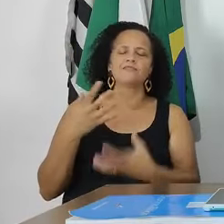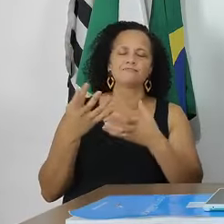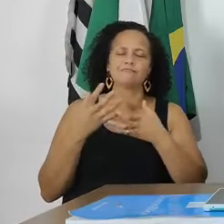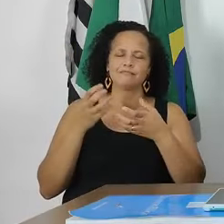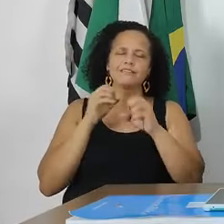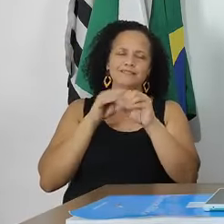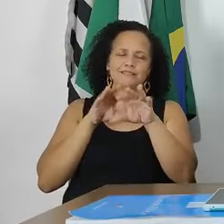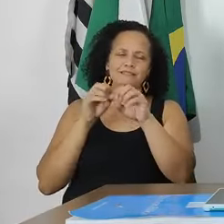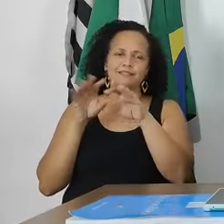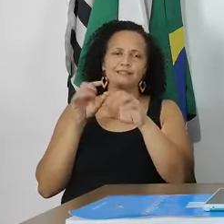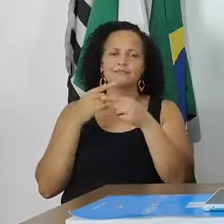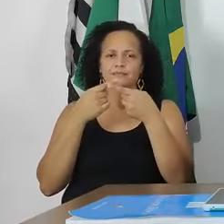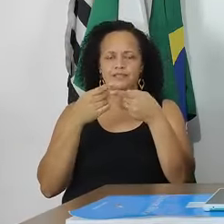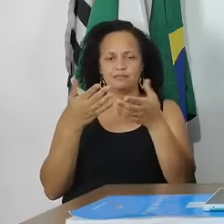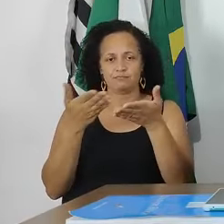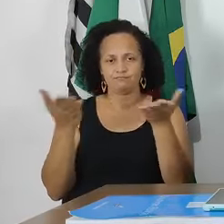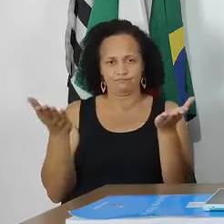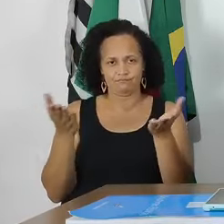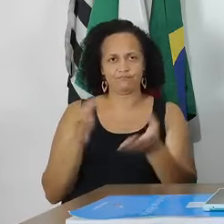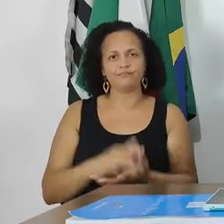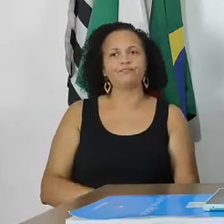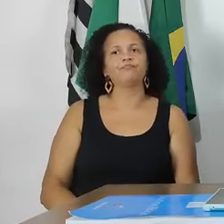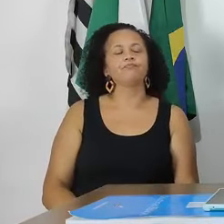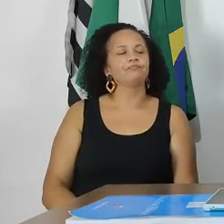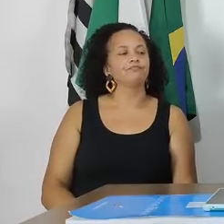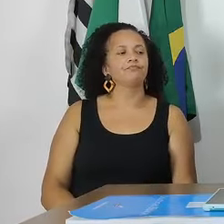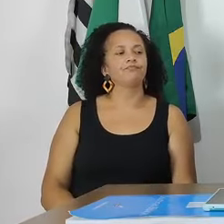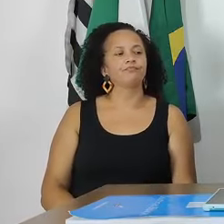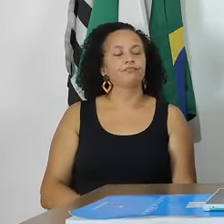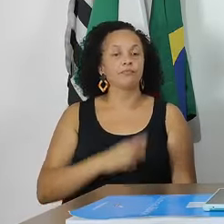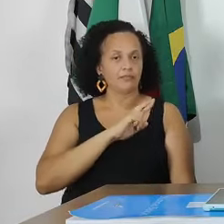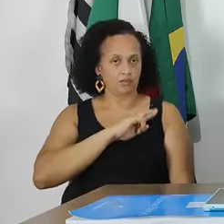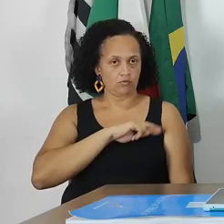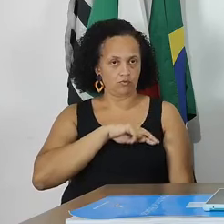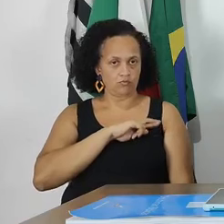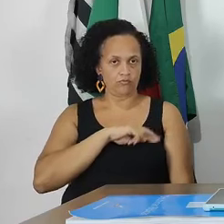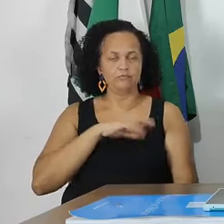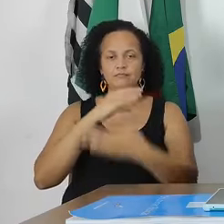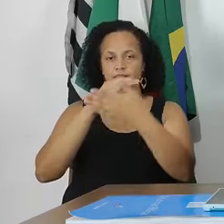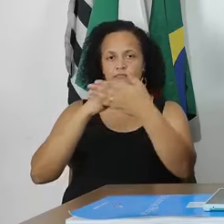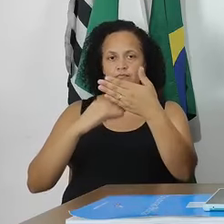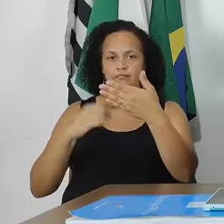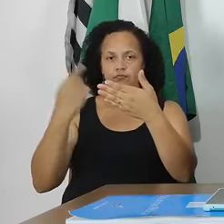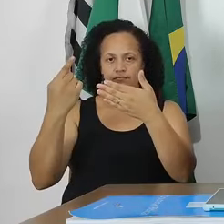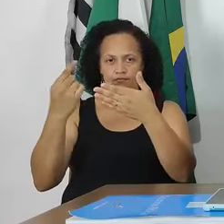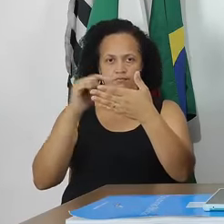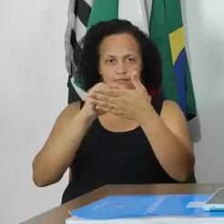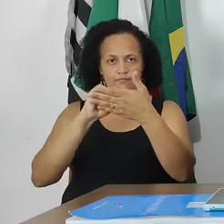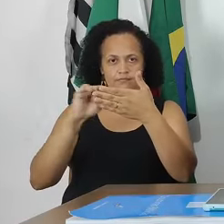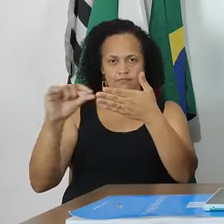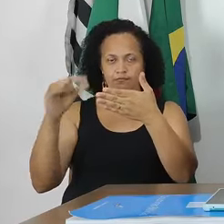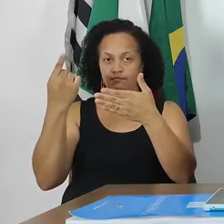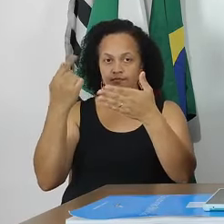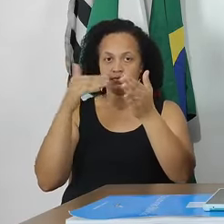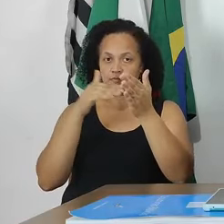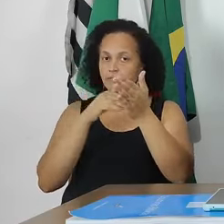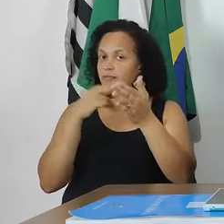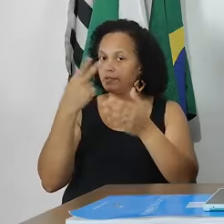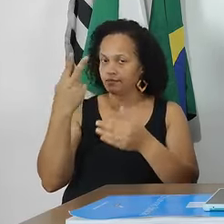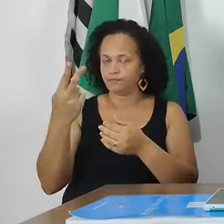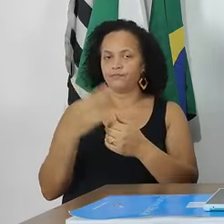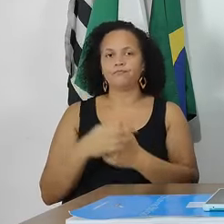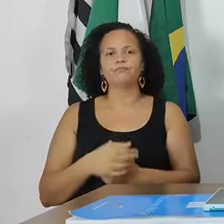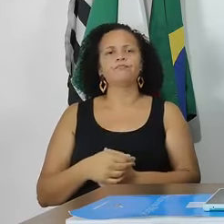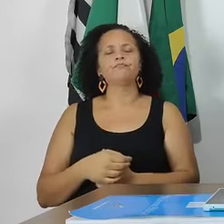bom? Então, ele fala assim, ó, no livro de Ruth 1. E sucedeu que nos dias em que os